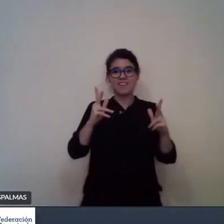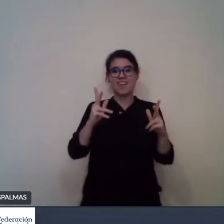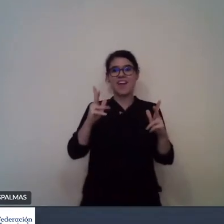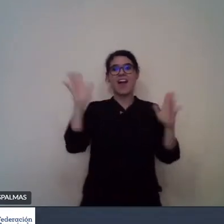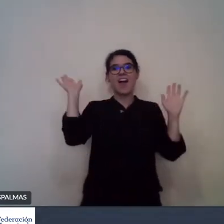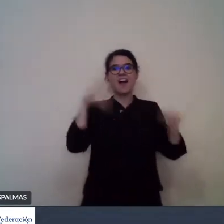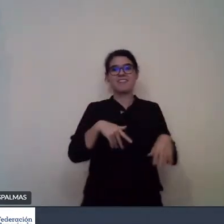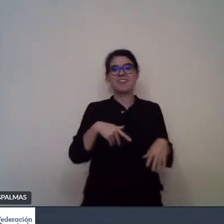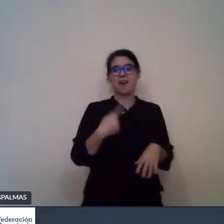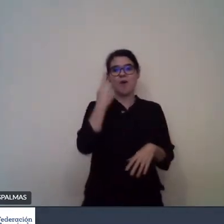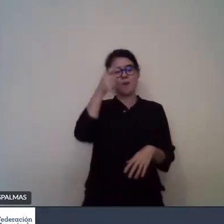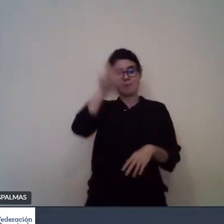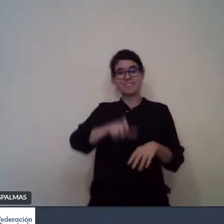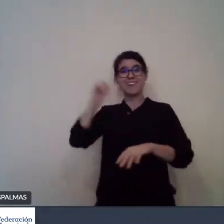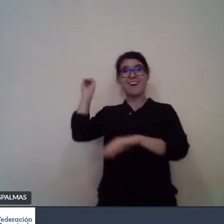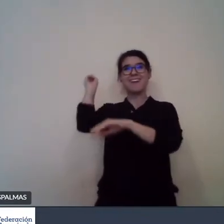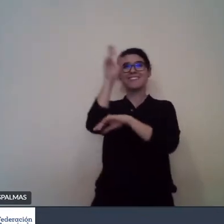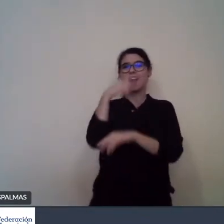tirador fuera.